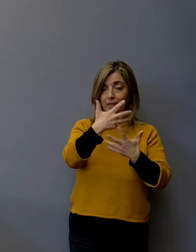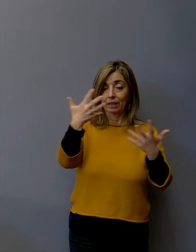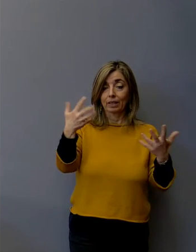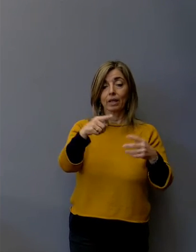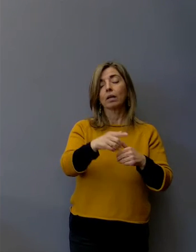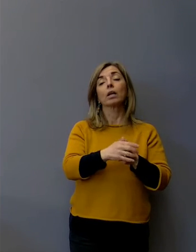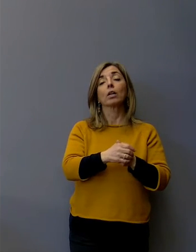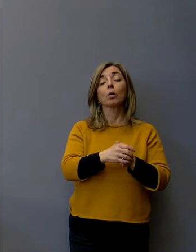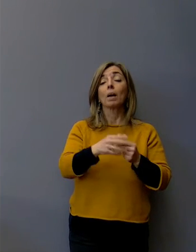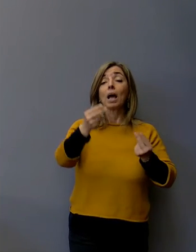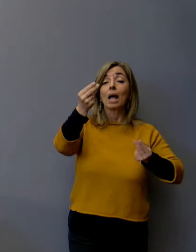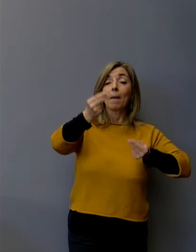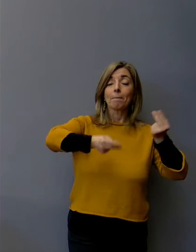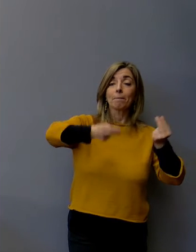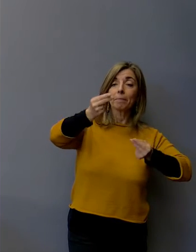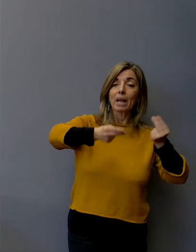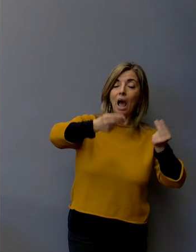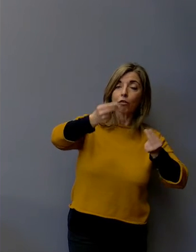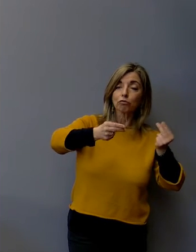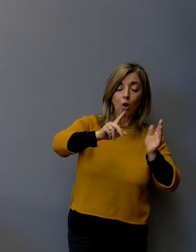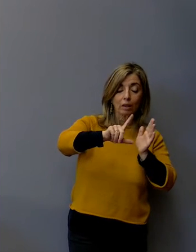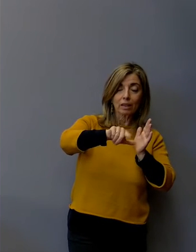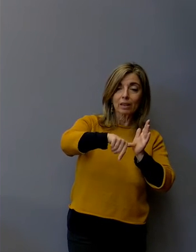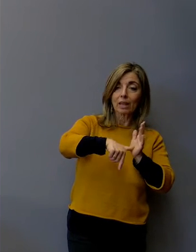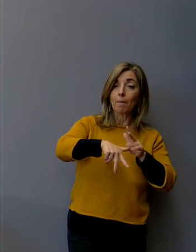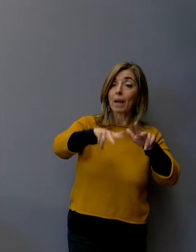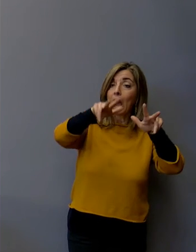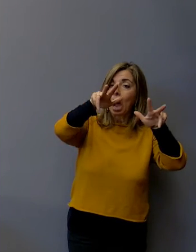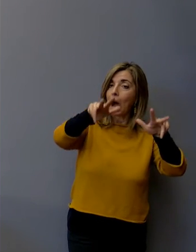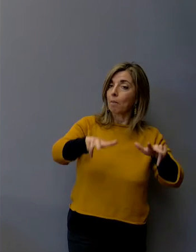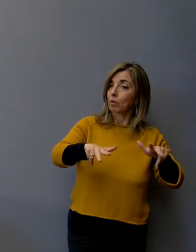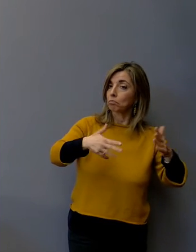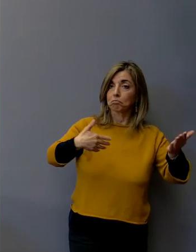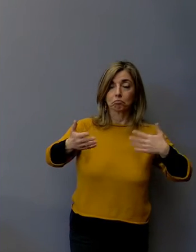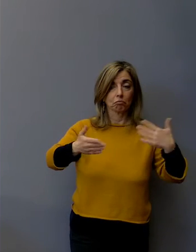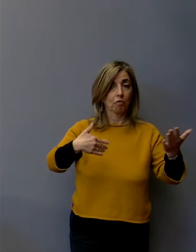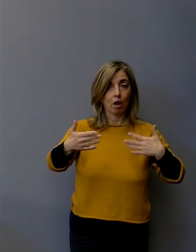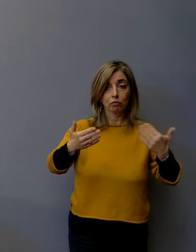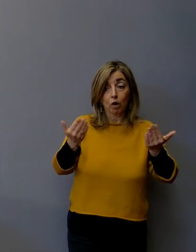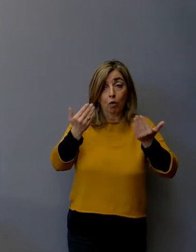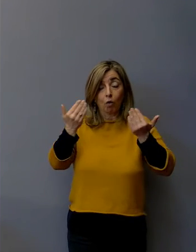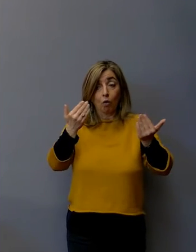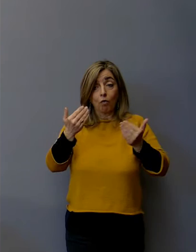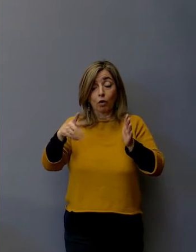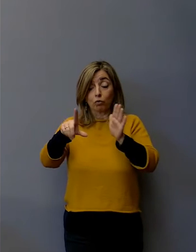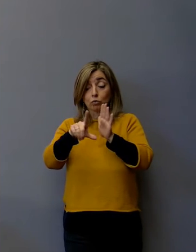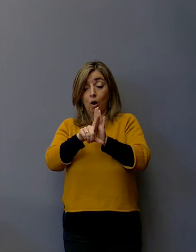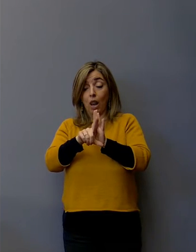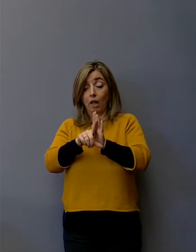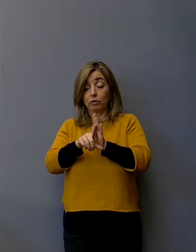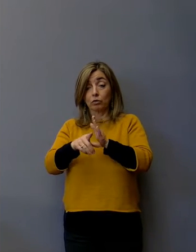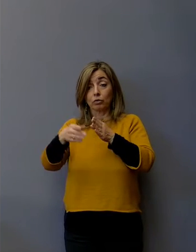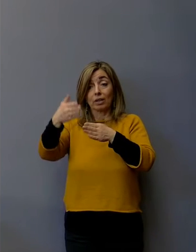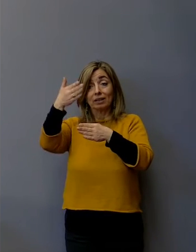approvazione di là rispetto alla scadenza fissata dalla legge e ciò nonostante le richieste di posticipazione